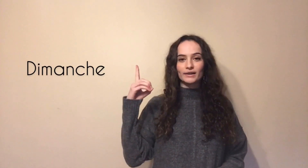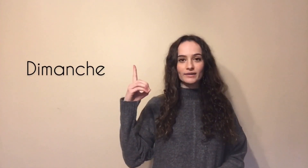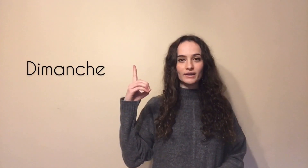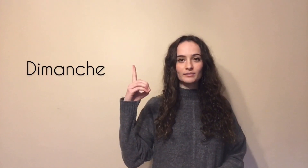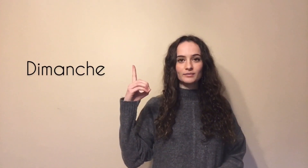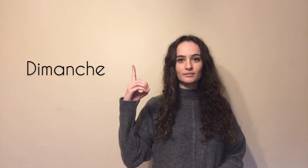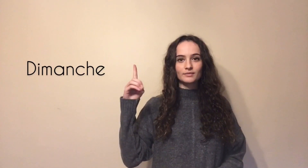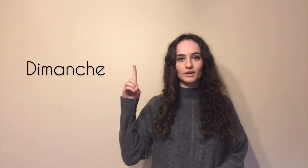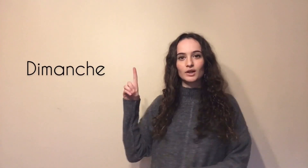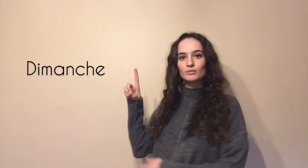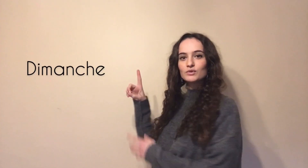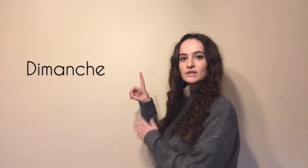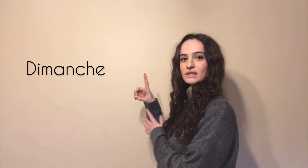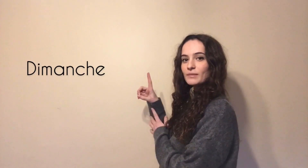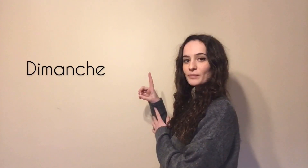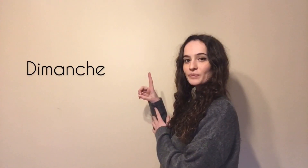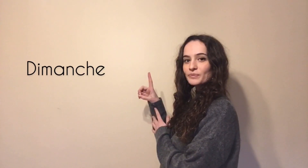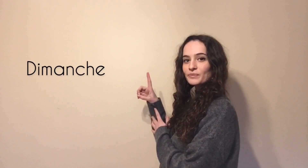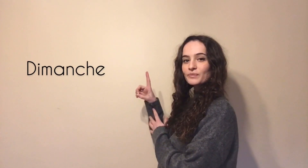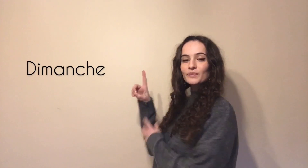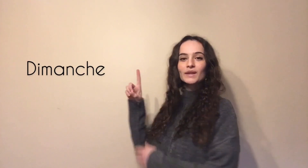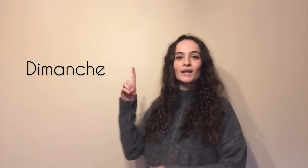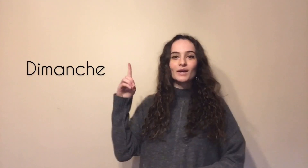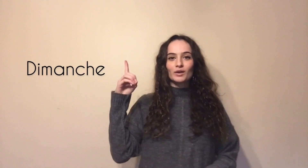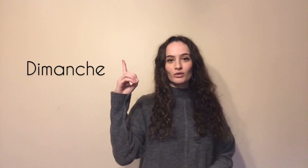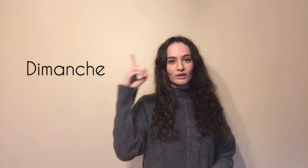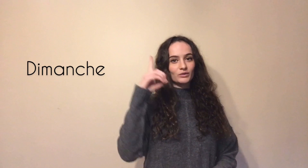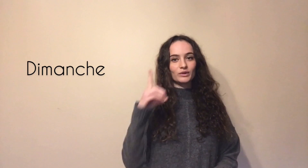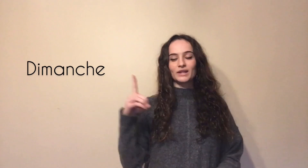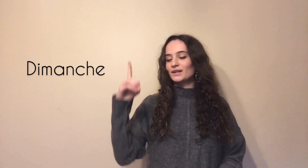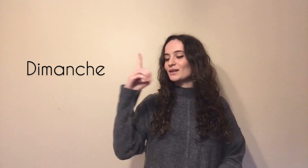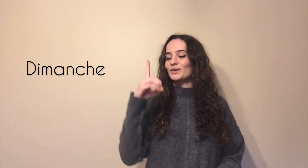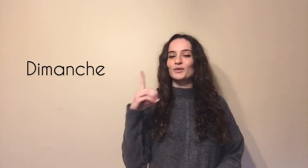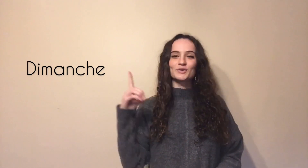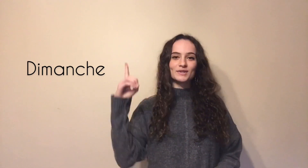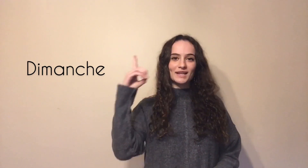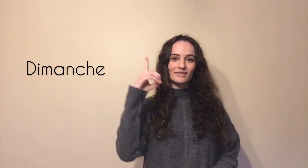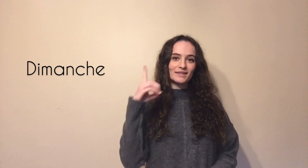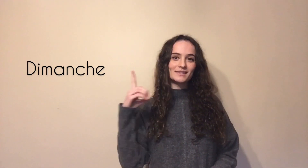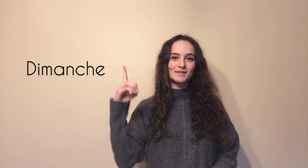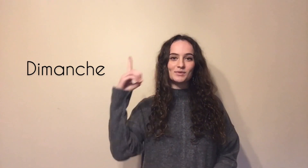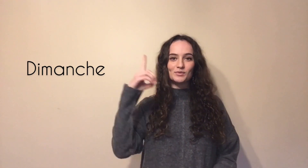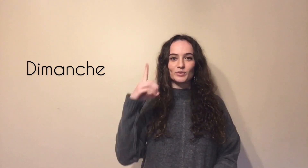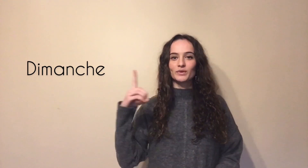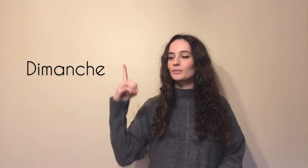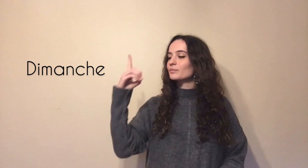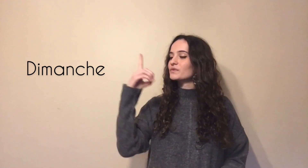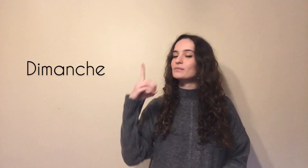D, comme ceci, qu'on va tourner dans le sens inverse des aiguilles d'une montre.